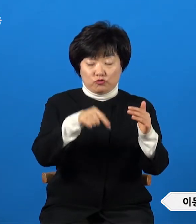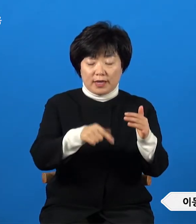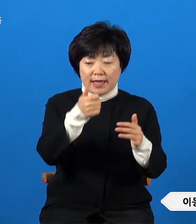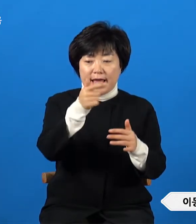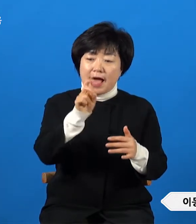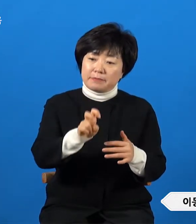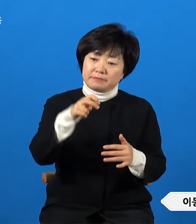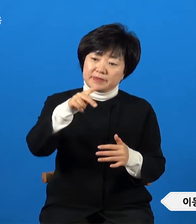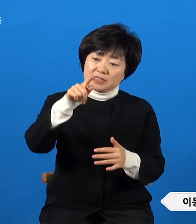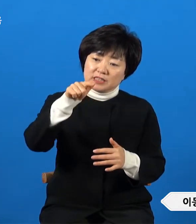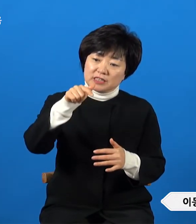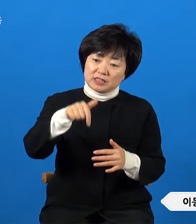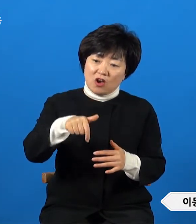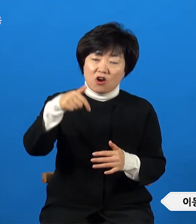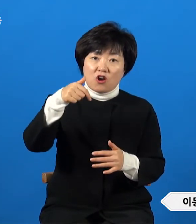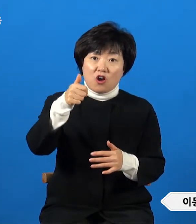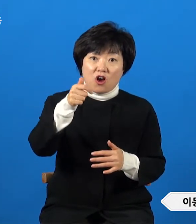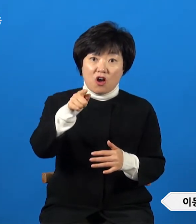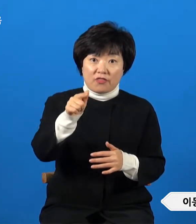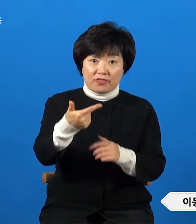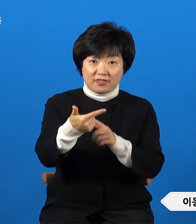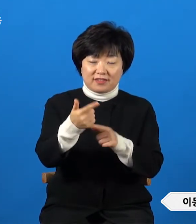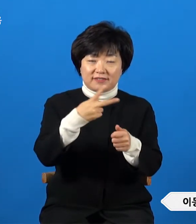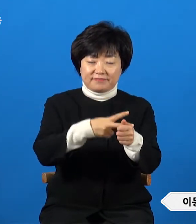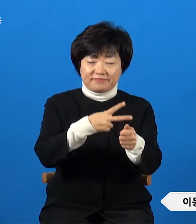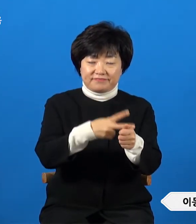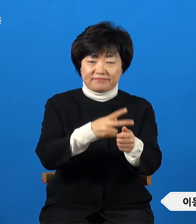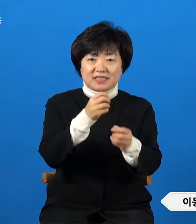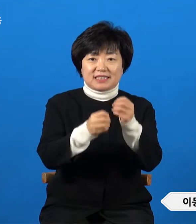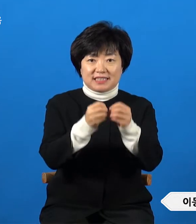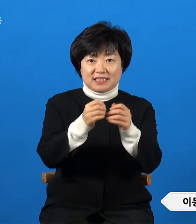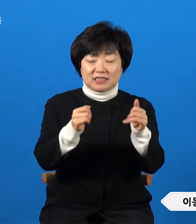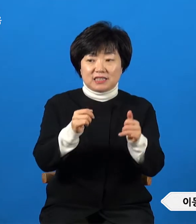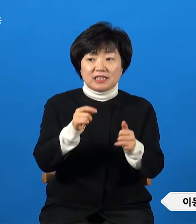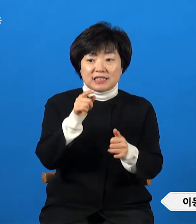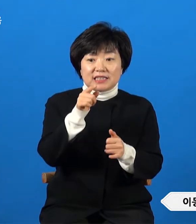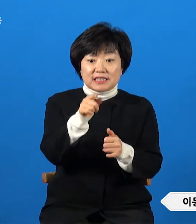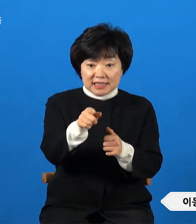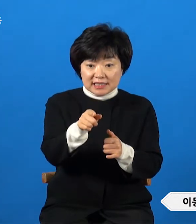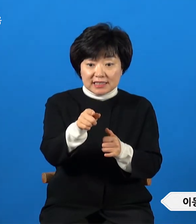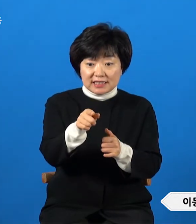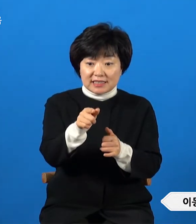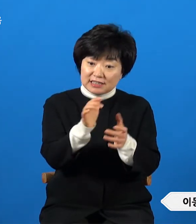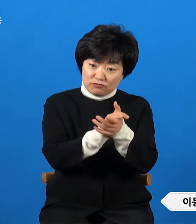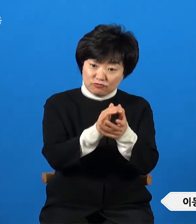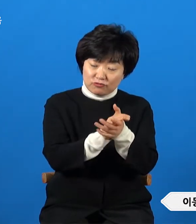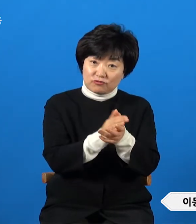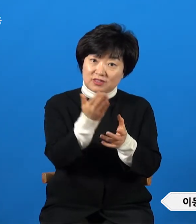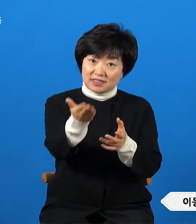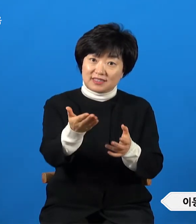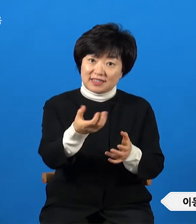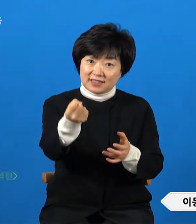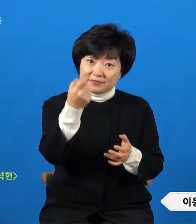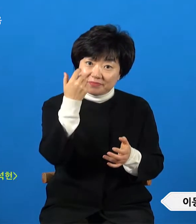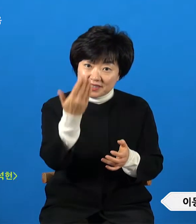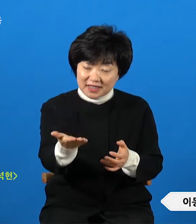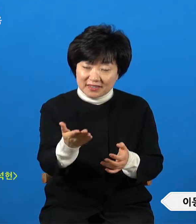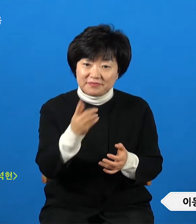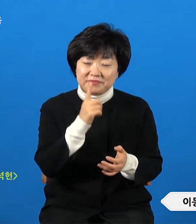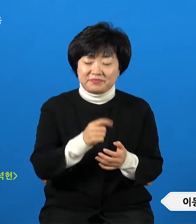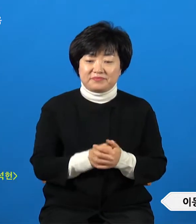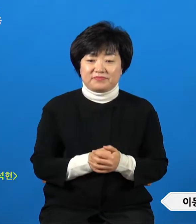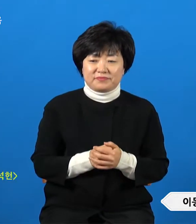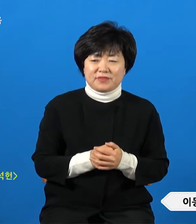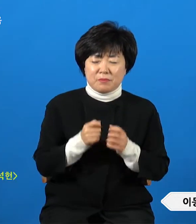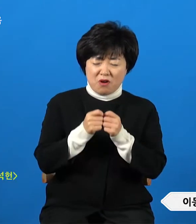선생님의 그 사람을 가졌는가라는 시를 종종 생각합니다. 이렇게 시작되죠.